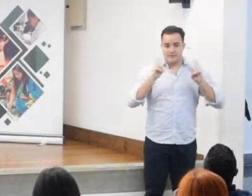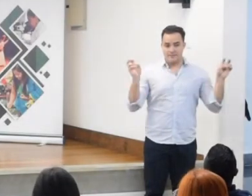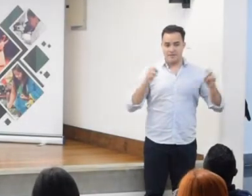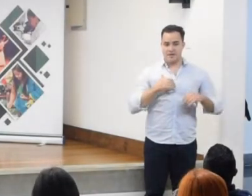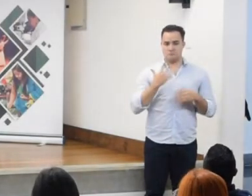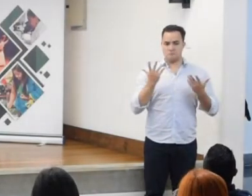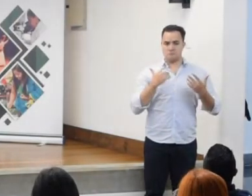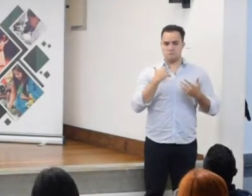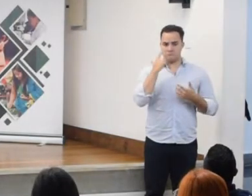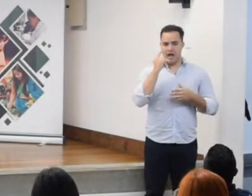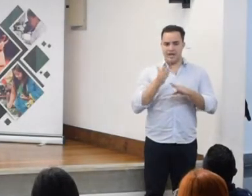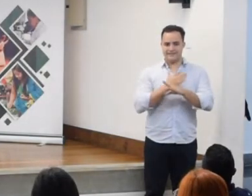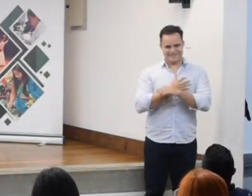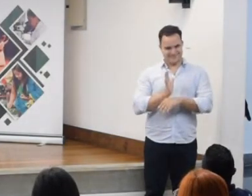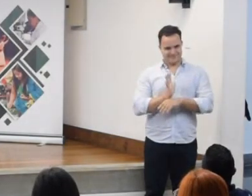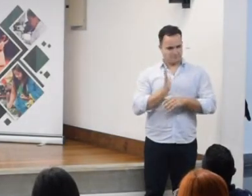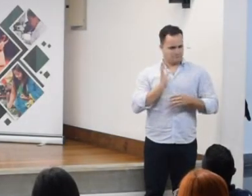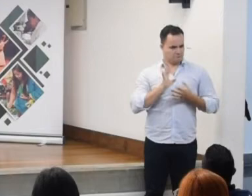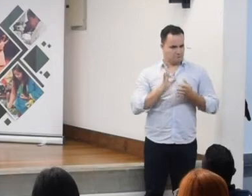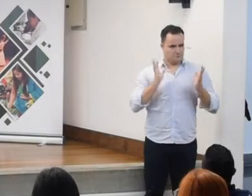universidad.